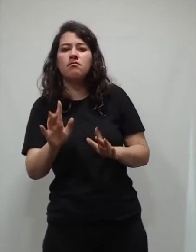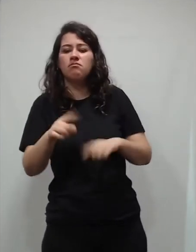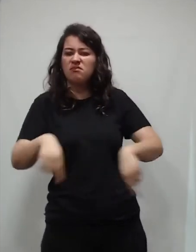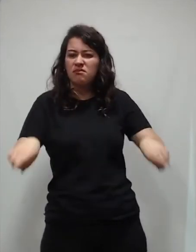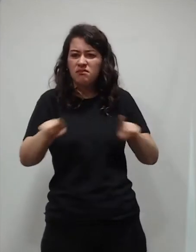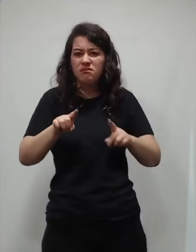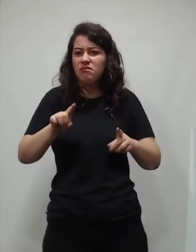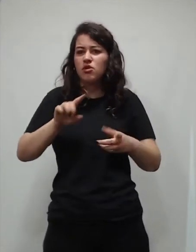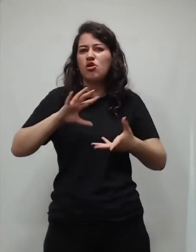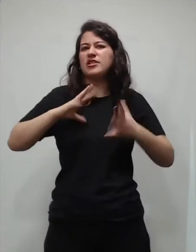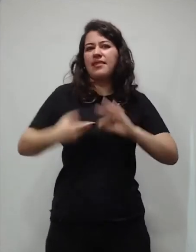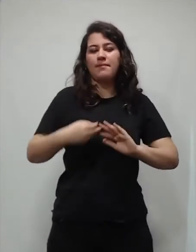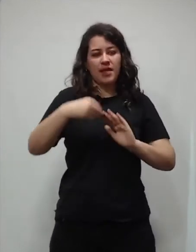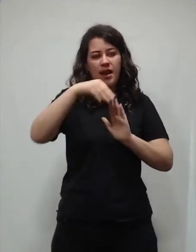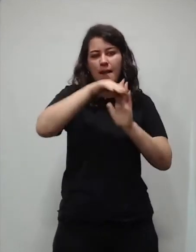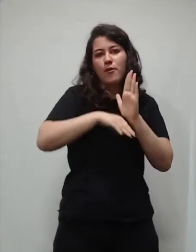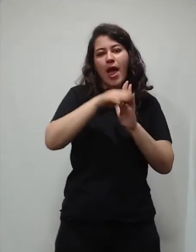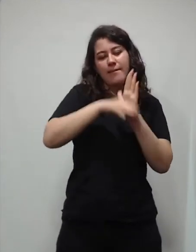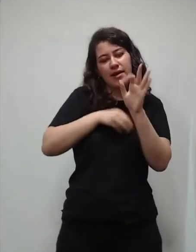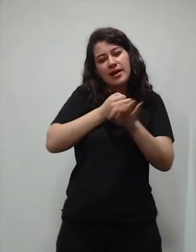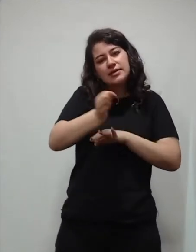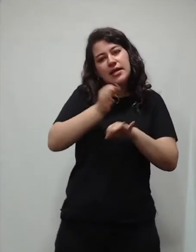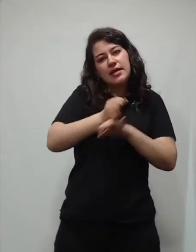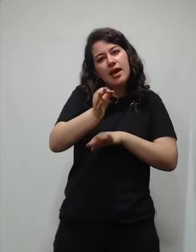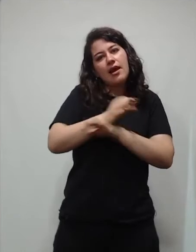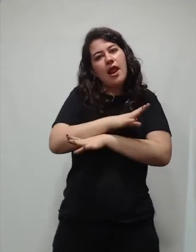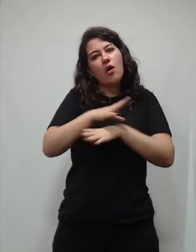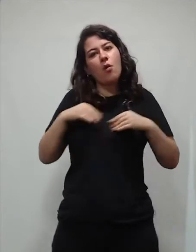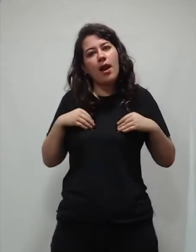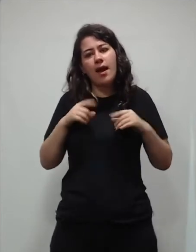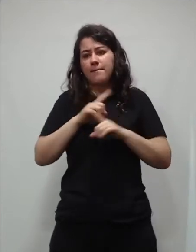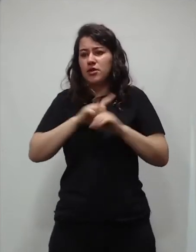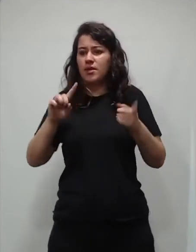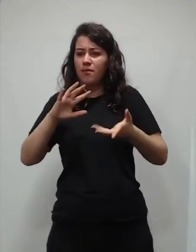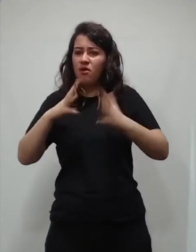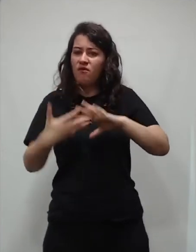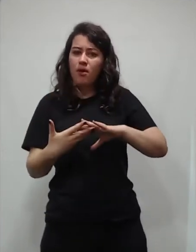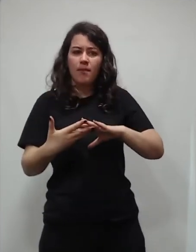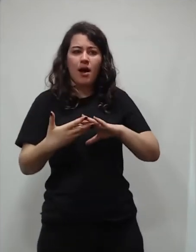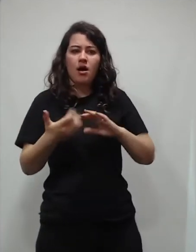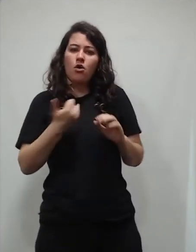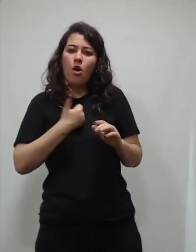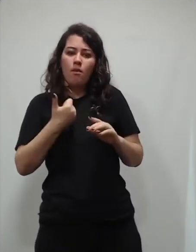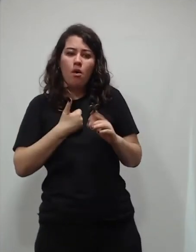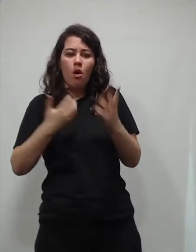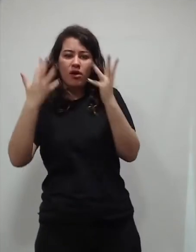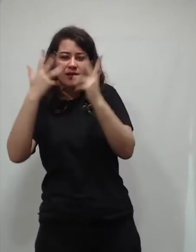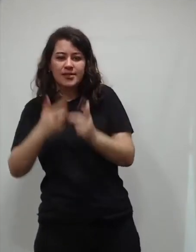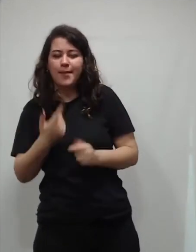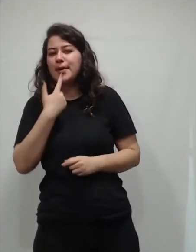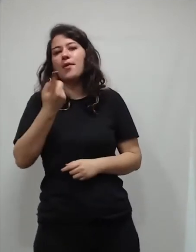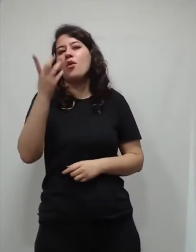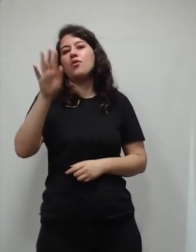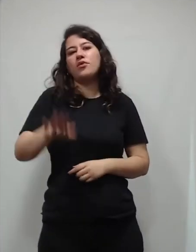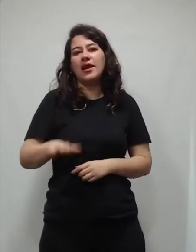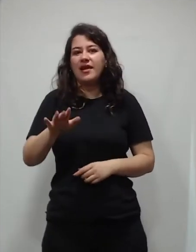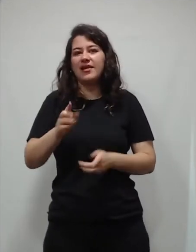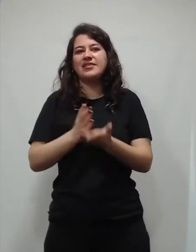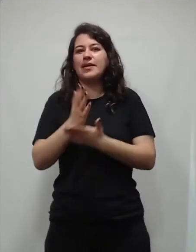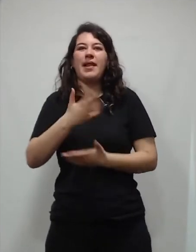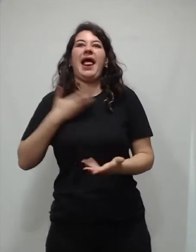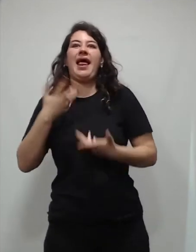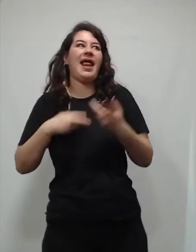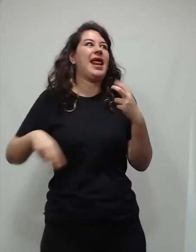están adecuándose al currículum, pero tampoco a la lógica única, ¿no? El típico niño que